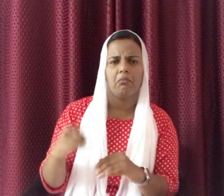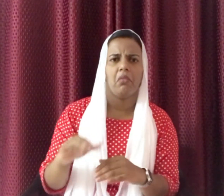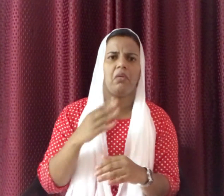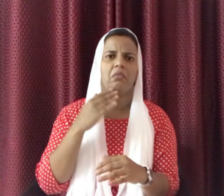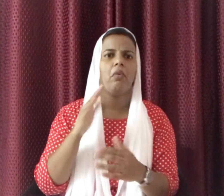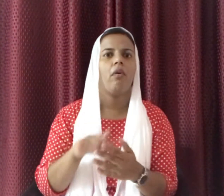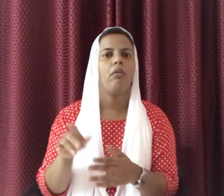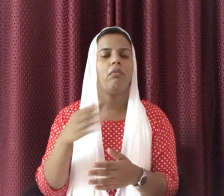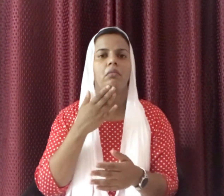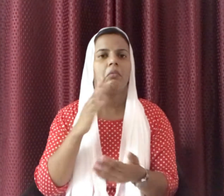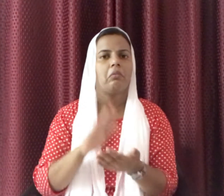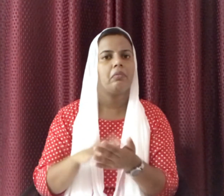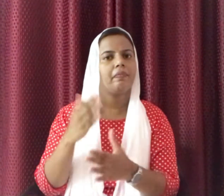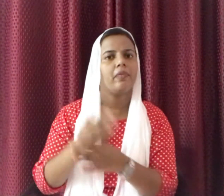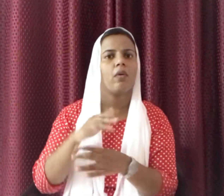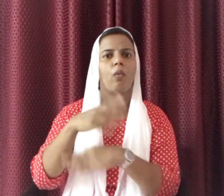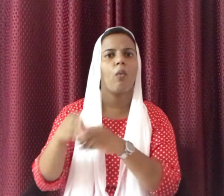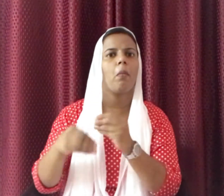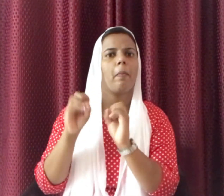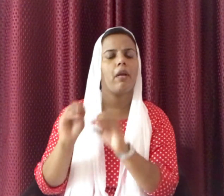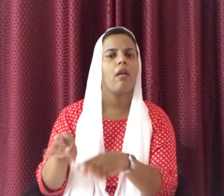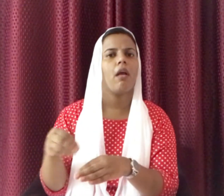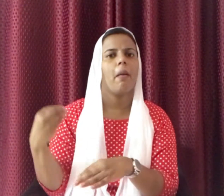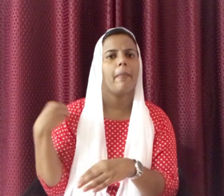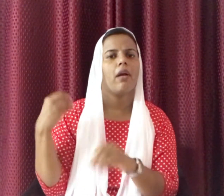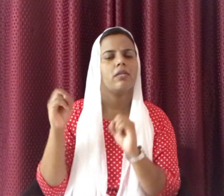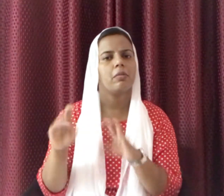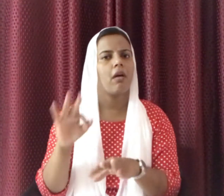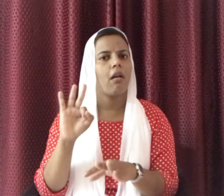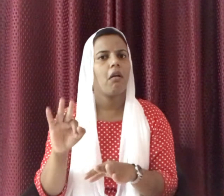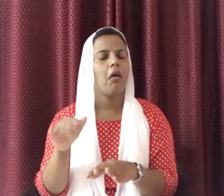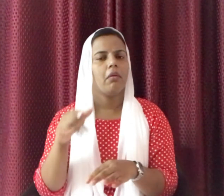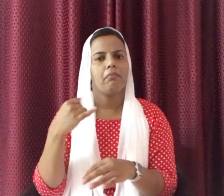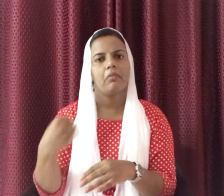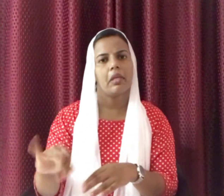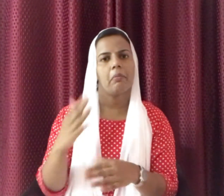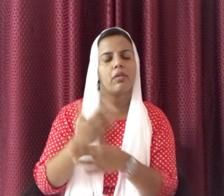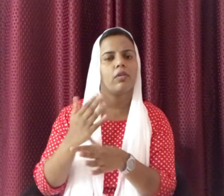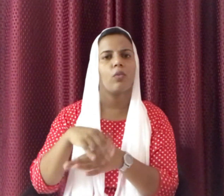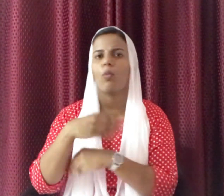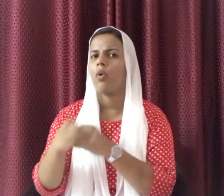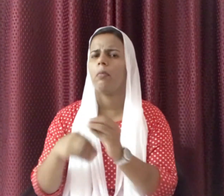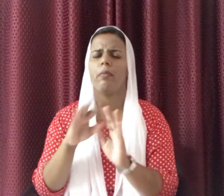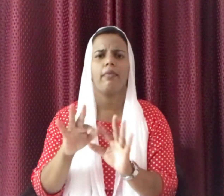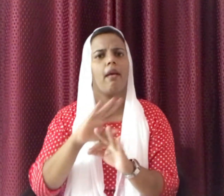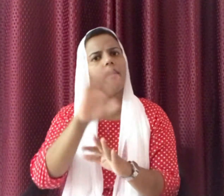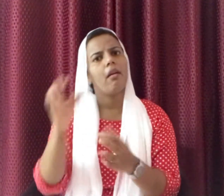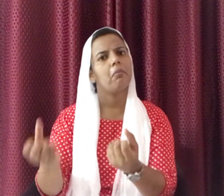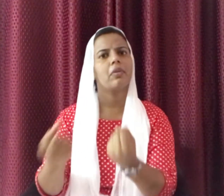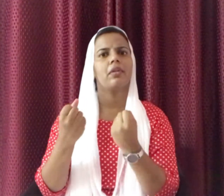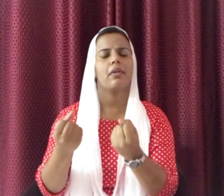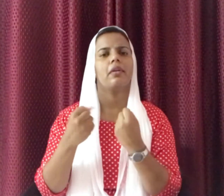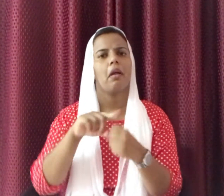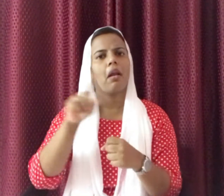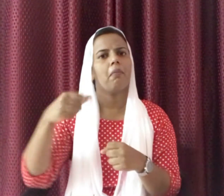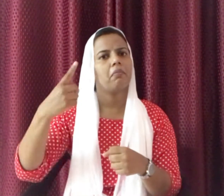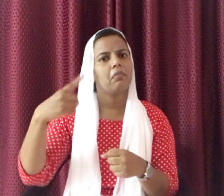ചെയ്തിട്ട് അവർക്കൊരു കുഴപ്പമില്ലല്ലോ, അവർ തിന്മ ചെയ്തിട്ട് അവർക്ക് ദോഷമൊന്നും വരുന്നില്ലല്ലോ, അല്ലെങ്കിൽ അവർ തിന്മ ചെയ്തതുകൊണ്ട് അവർക്ക് അങ്ങനെ ലഭിച്ചു ലഭിച്ചല്ലോ, അല്ലെങ്കിൽ അവർ തിന്മ